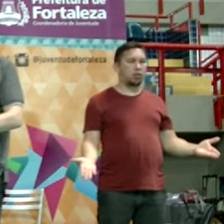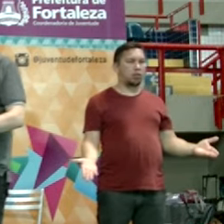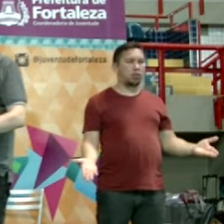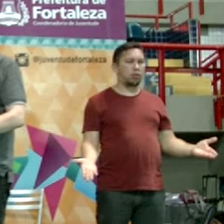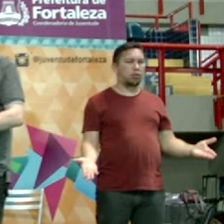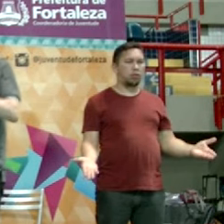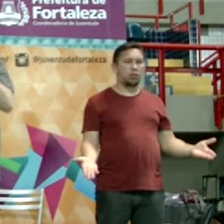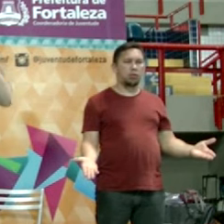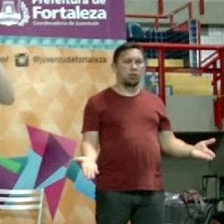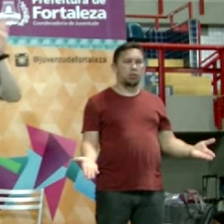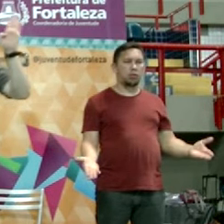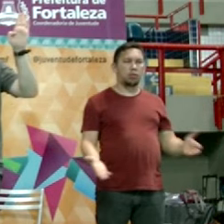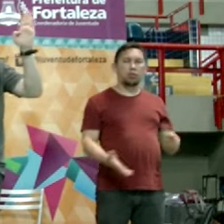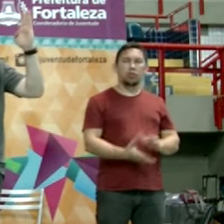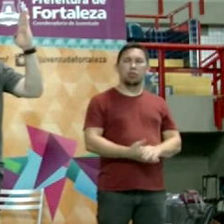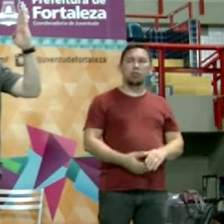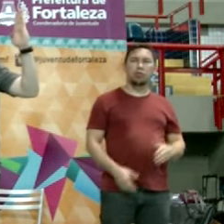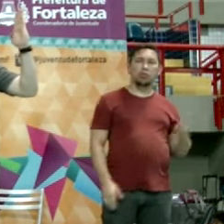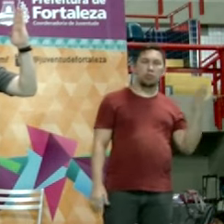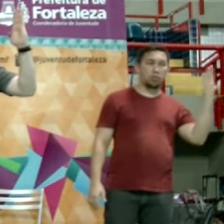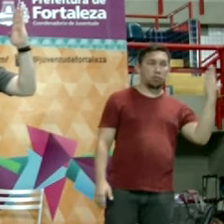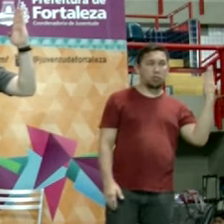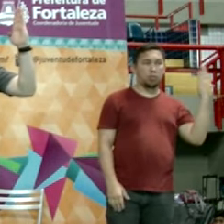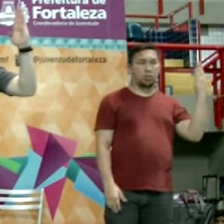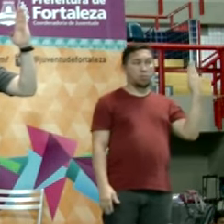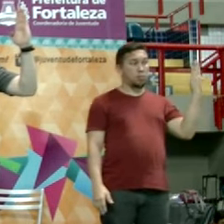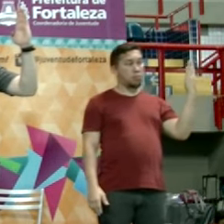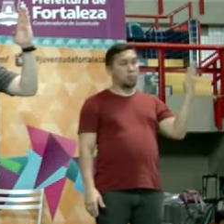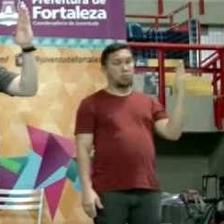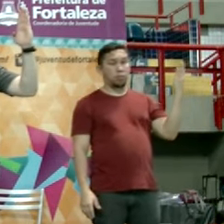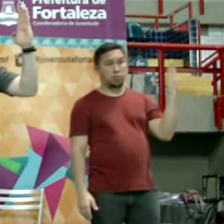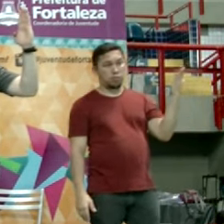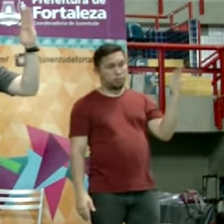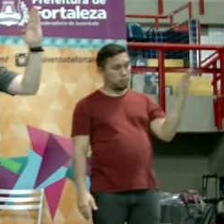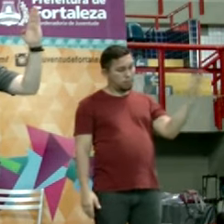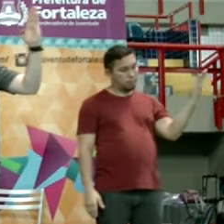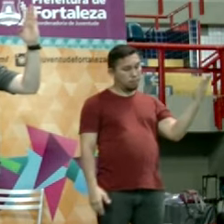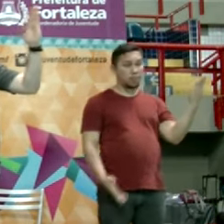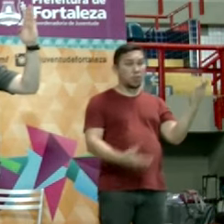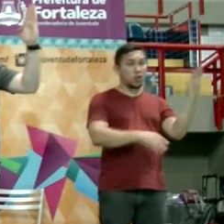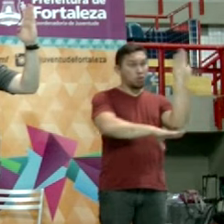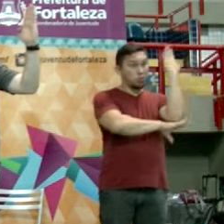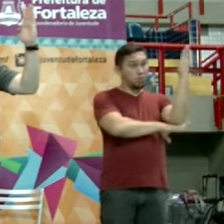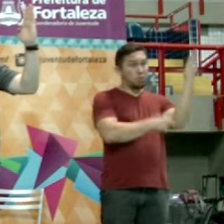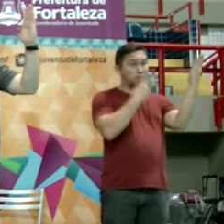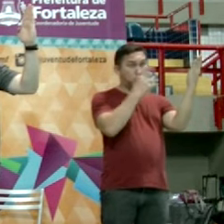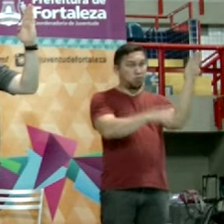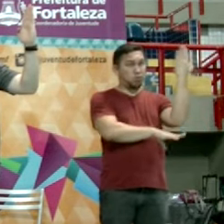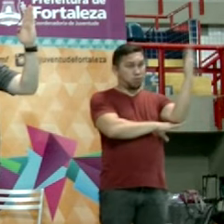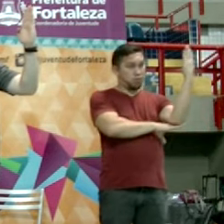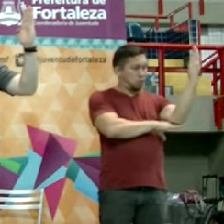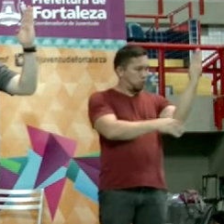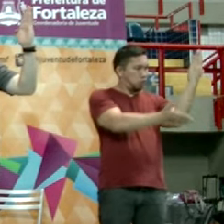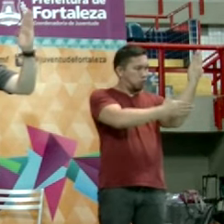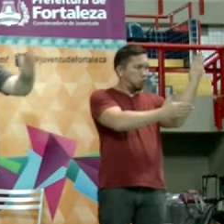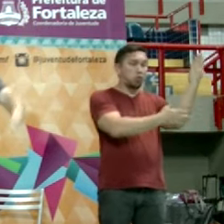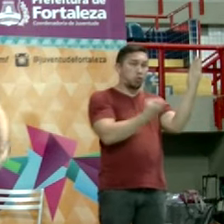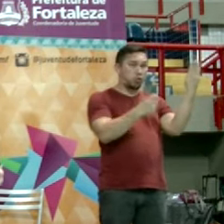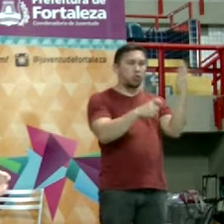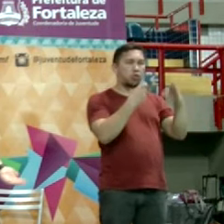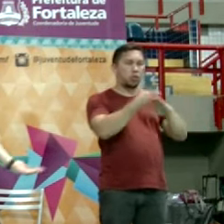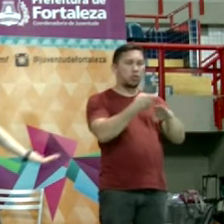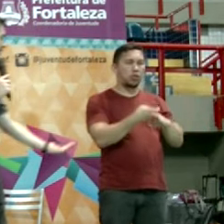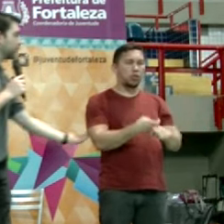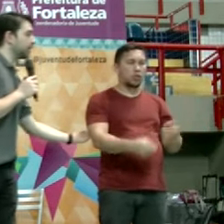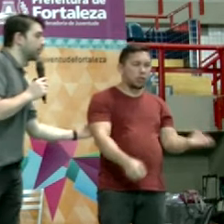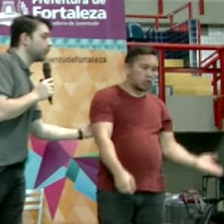Entendeu? Faça assim agora com a mão cheia, dura, dura, bem dura, assim, dura igual um coqueiro.